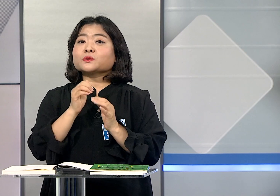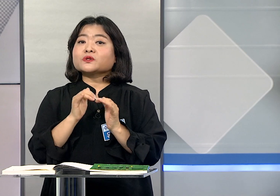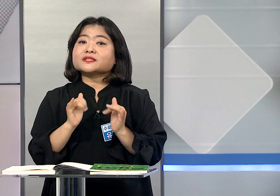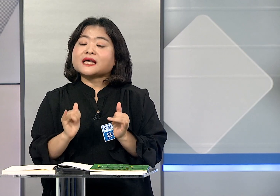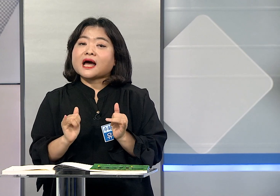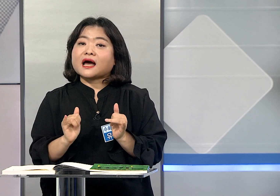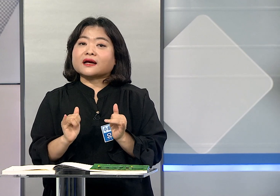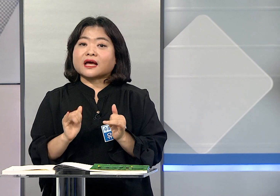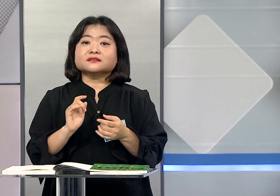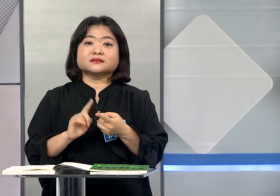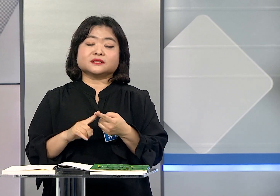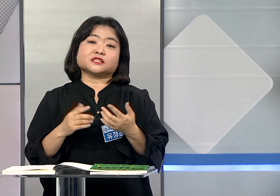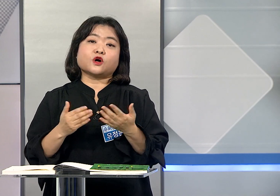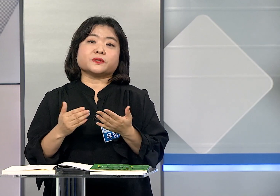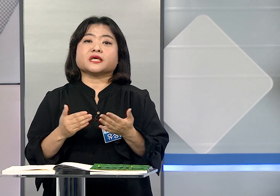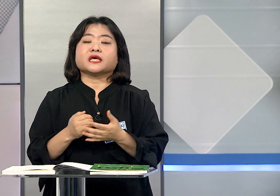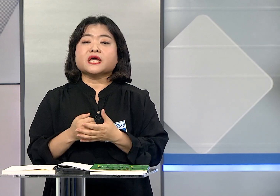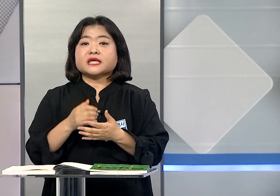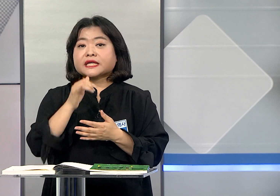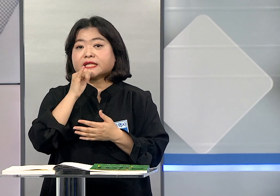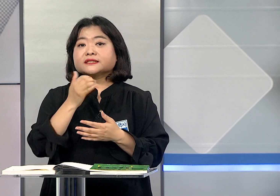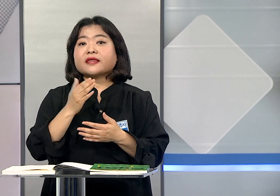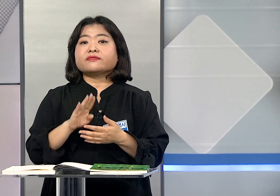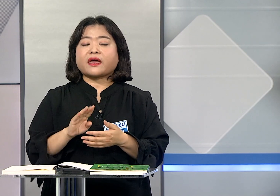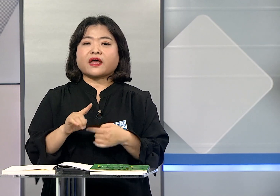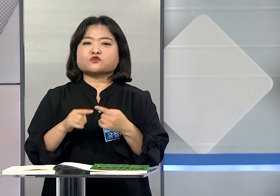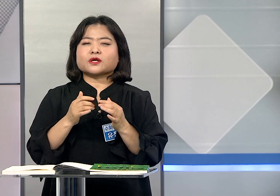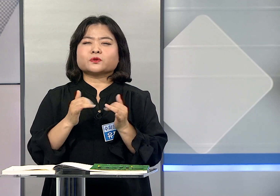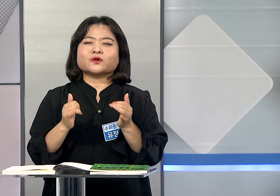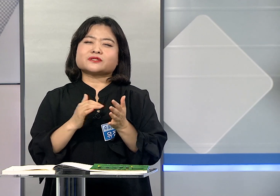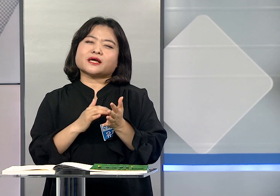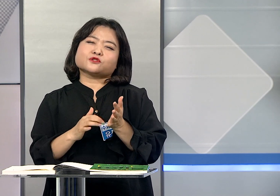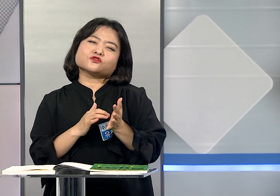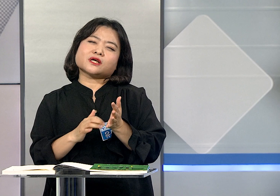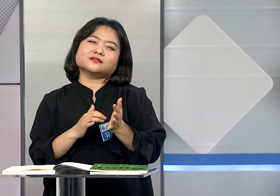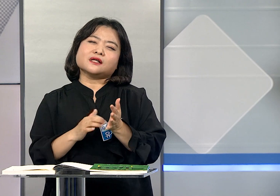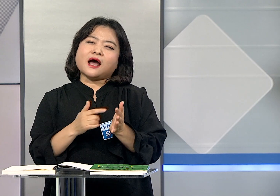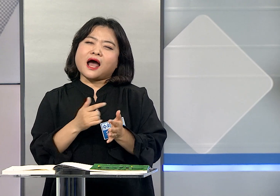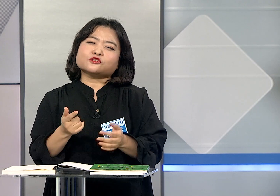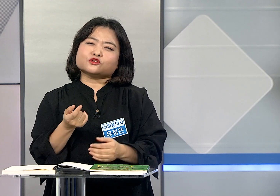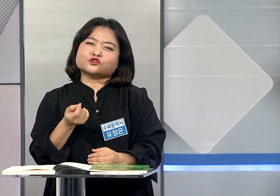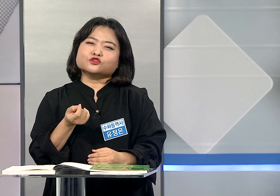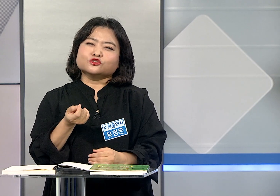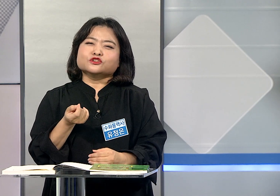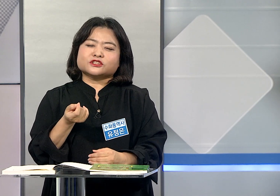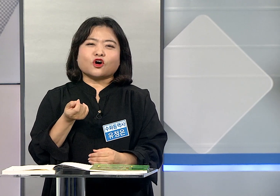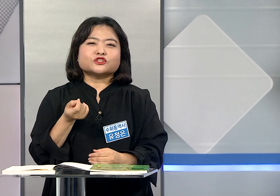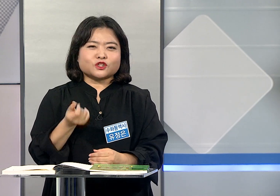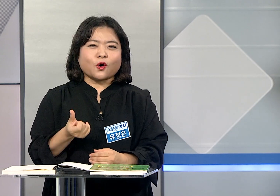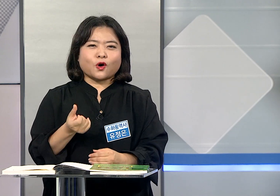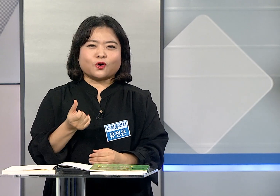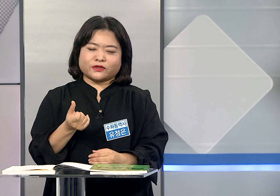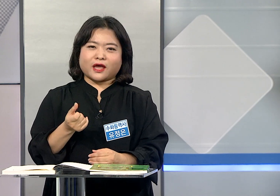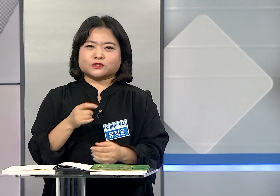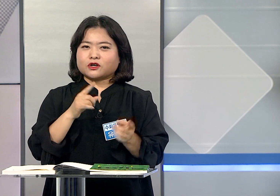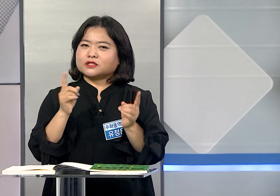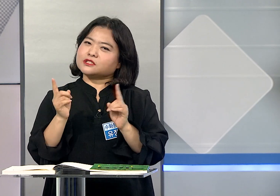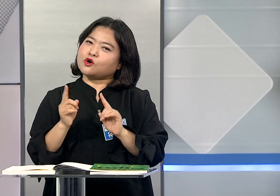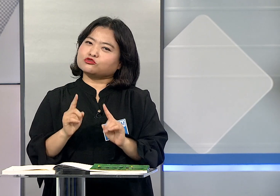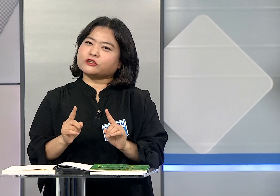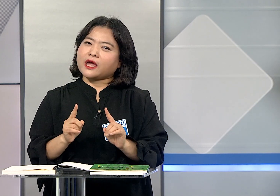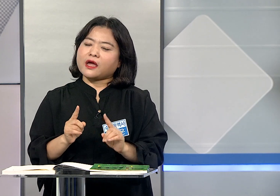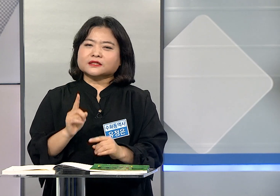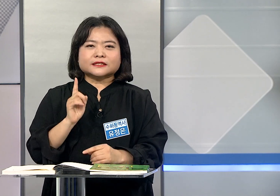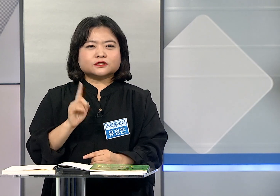자, 수화통역사라는 직업이 있기는 한데 수화통역사의 숫자는 아주 적지요. 네,